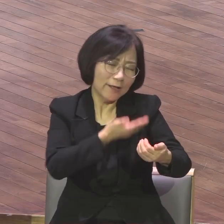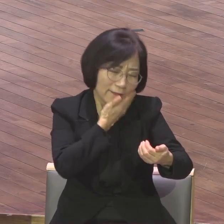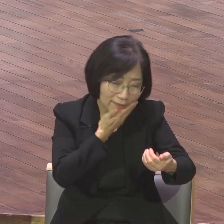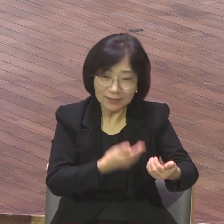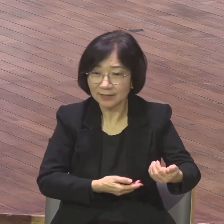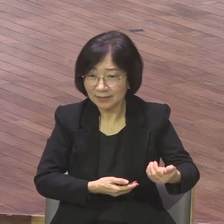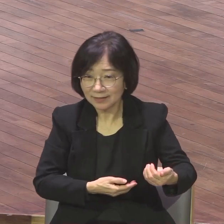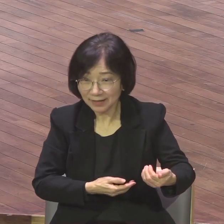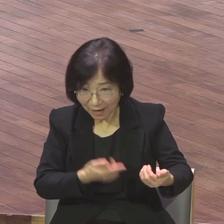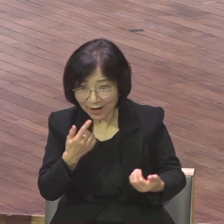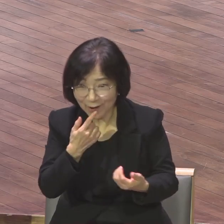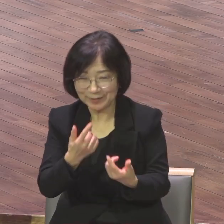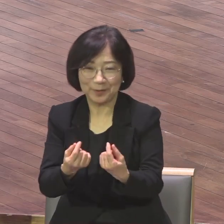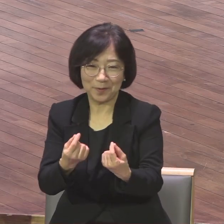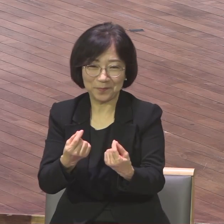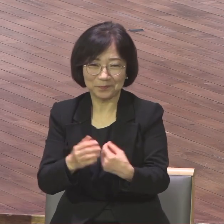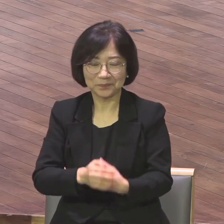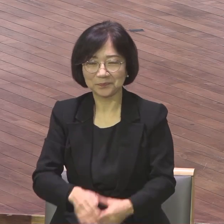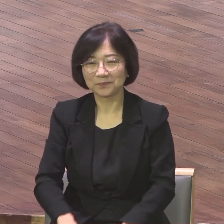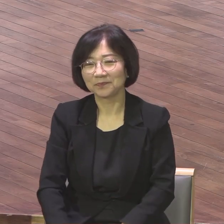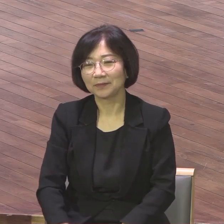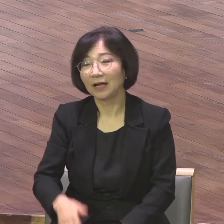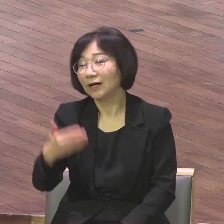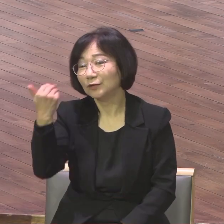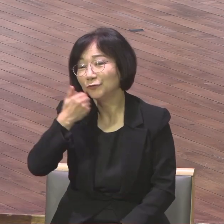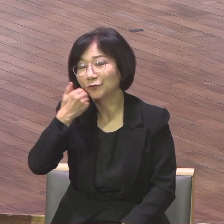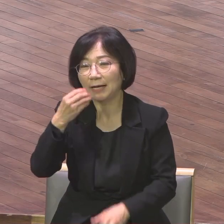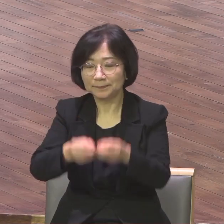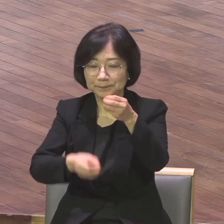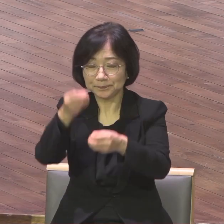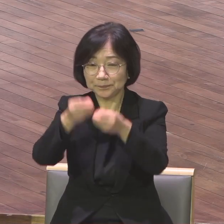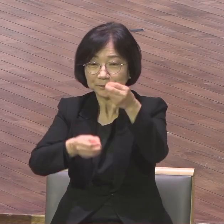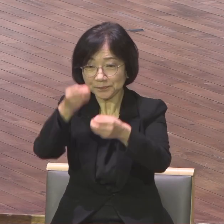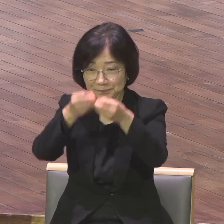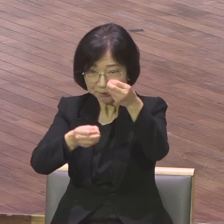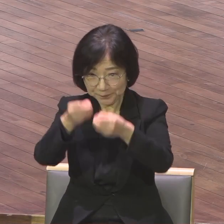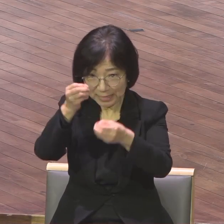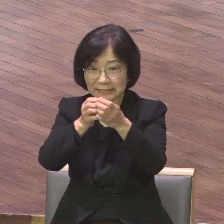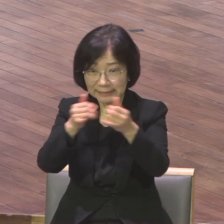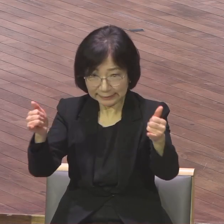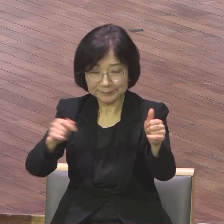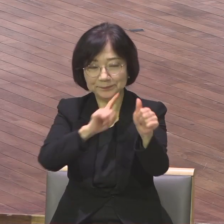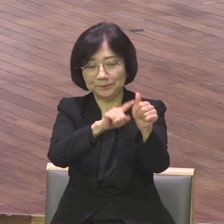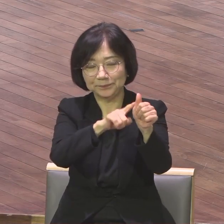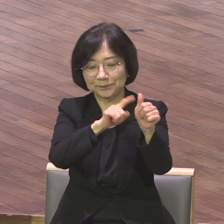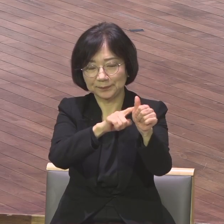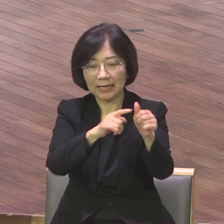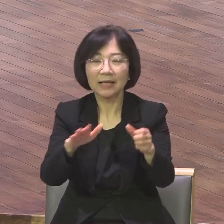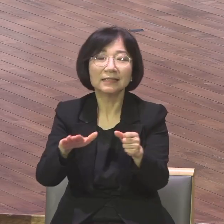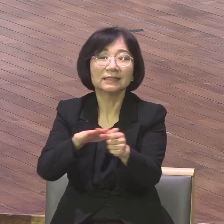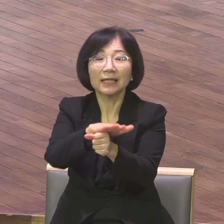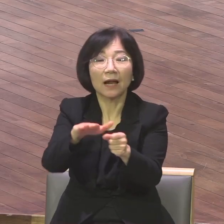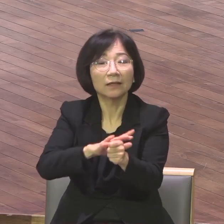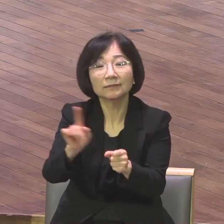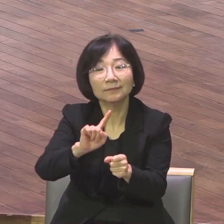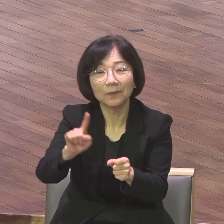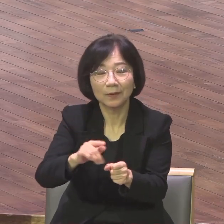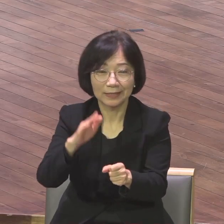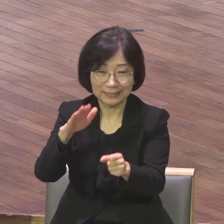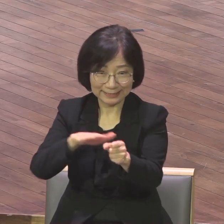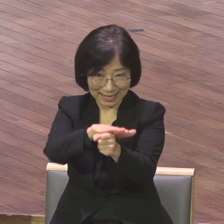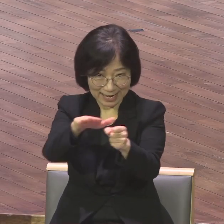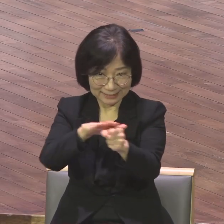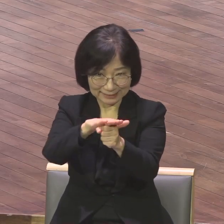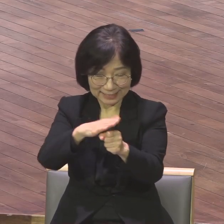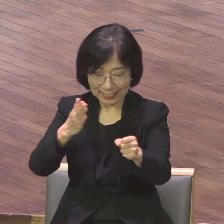어떤 시인이 사랑에 대해서 이런 정의를 했습니다. 사랑은 나를